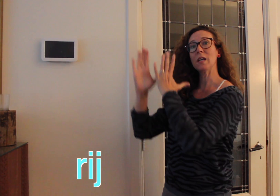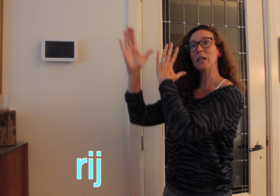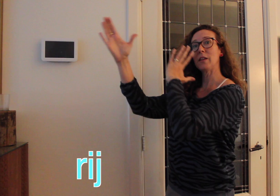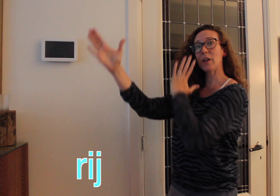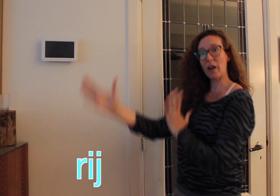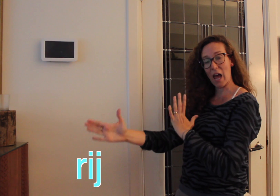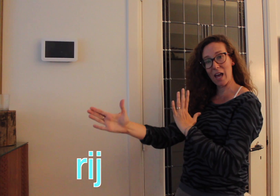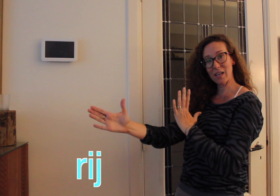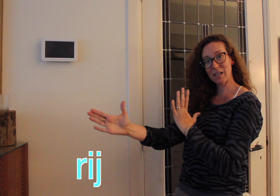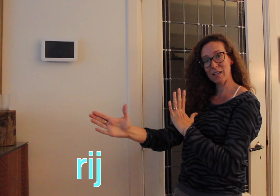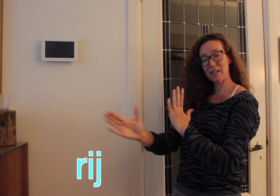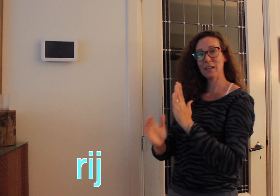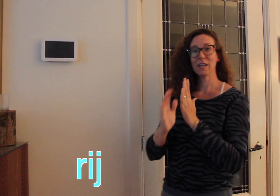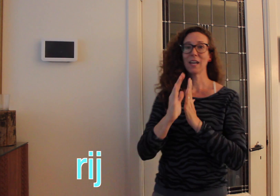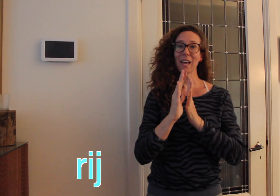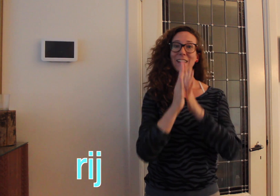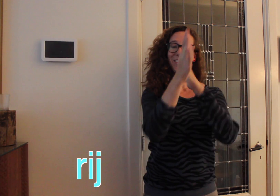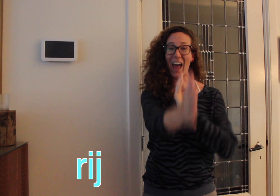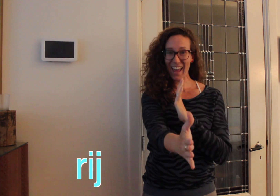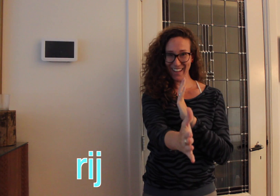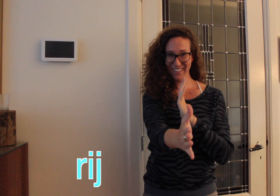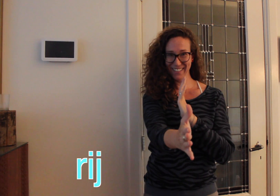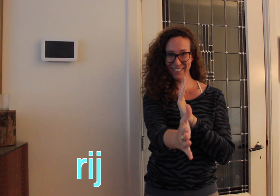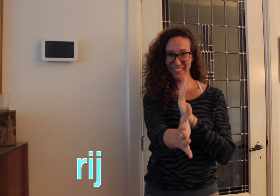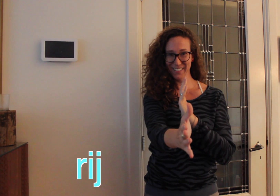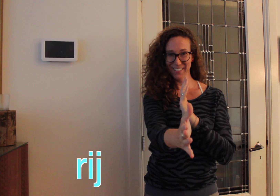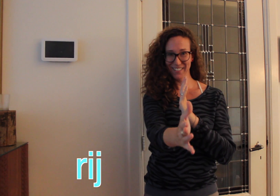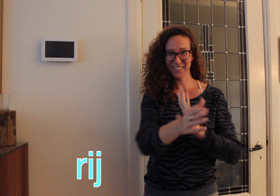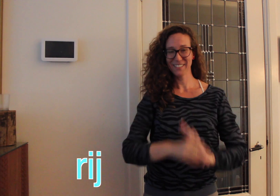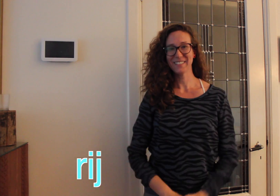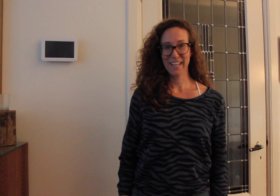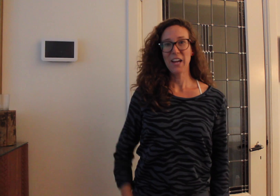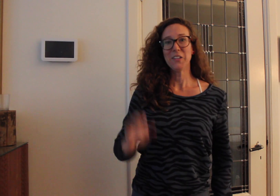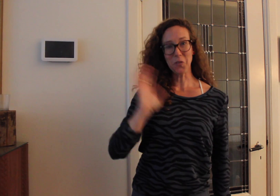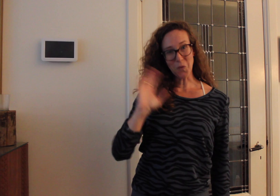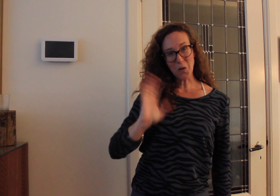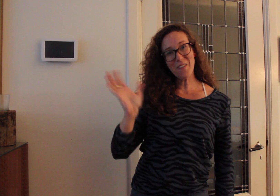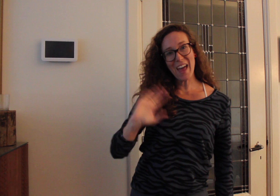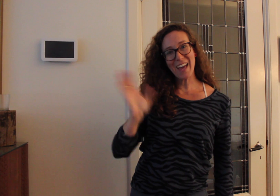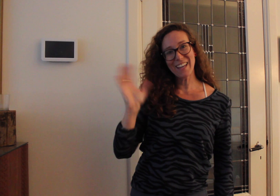in een rij. In de rij. Tot volgende week!